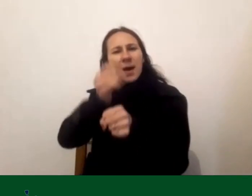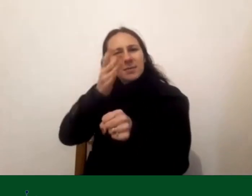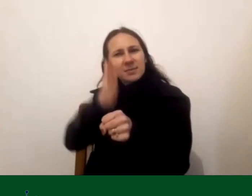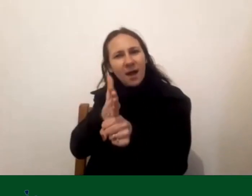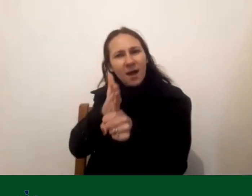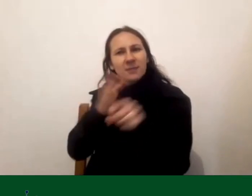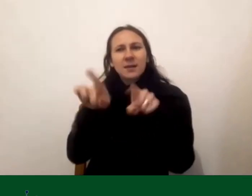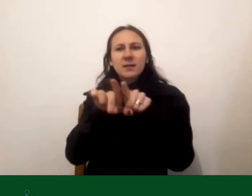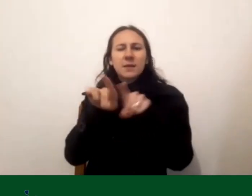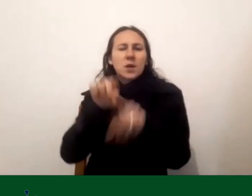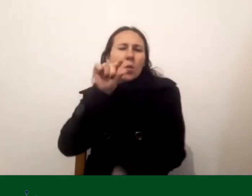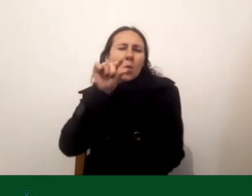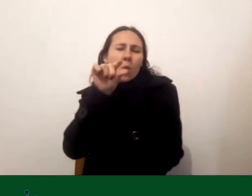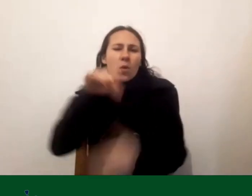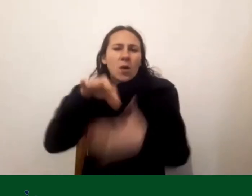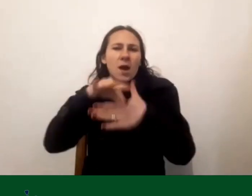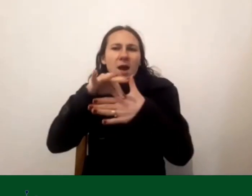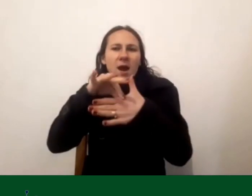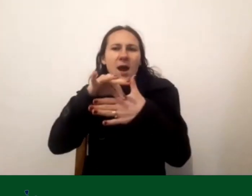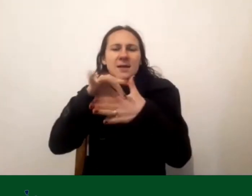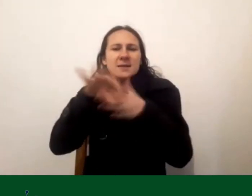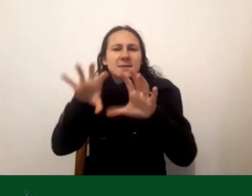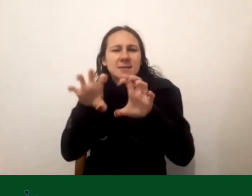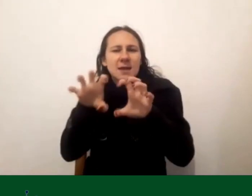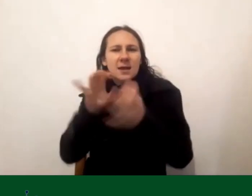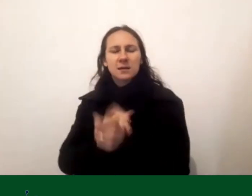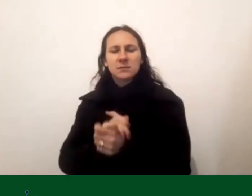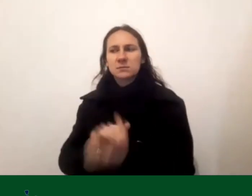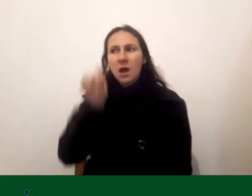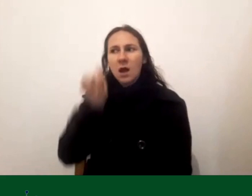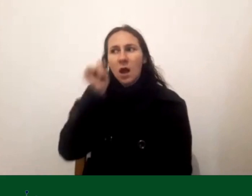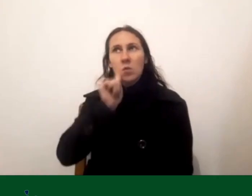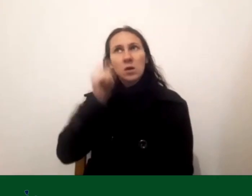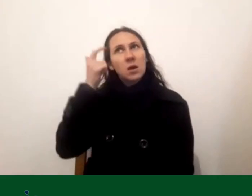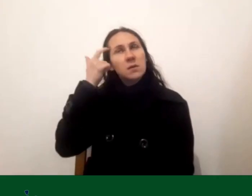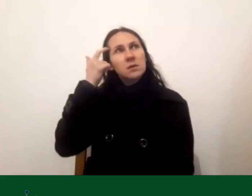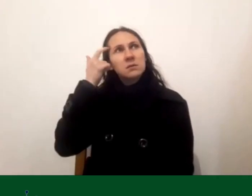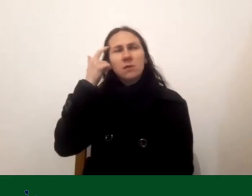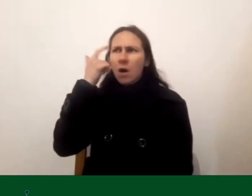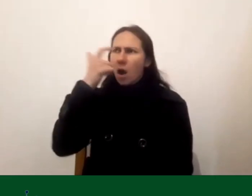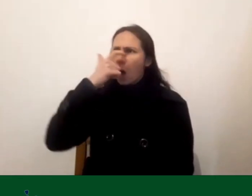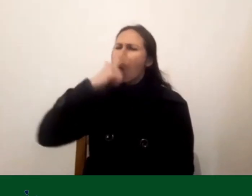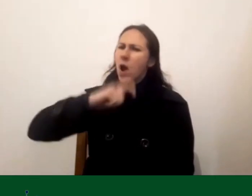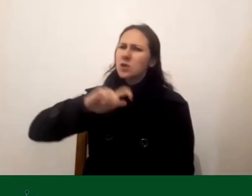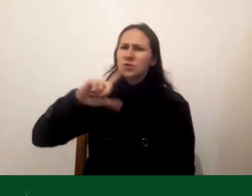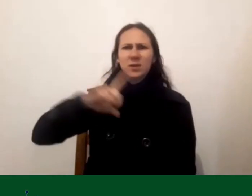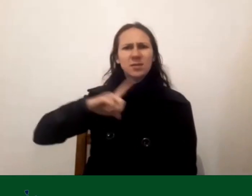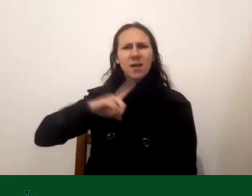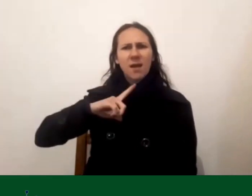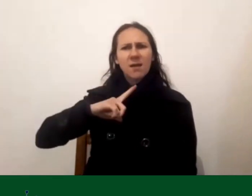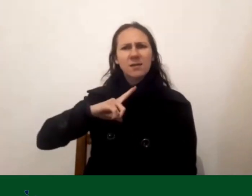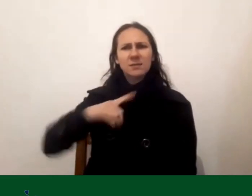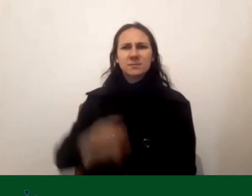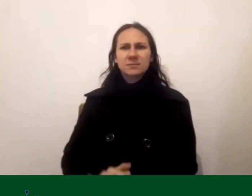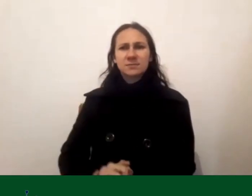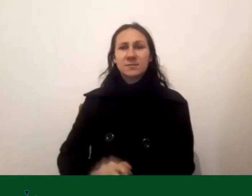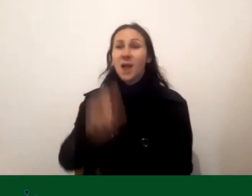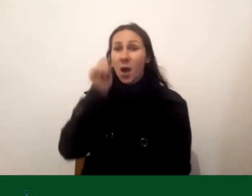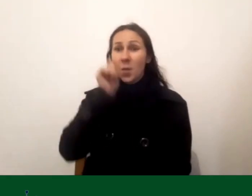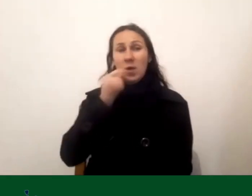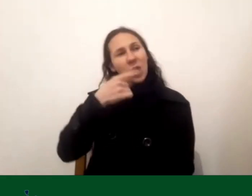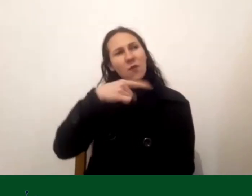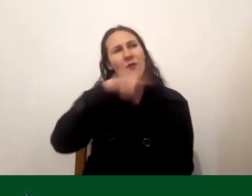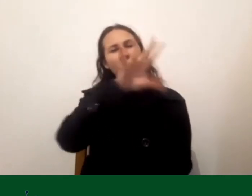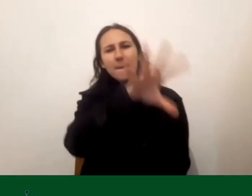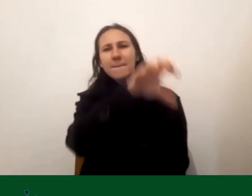seca." Ela pensou e disse: "É, eu acho que eu tenho isso." Então ela foi, buscou